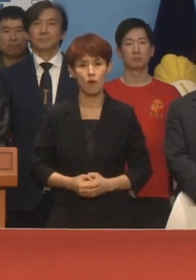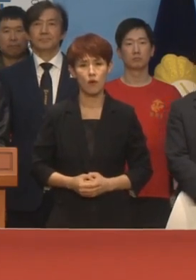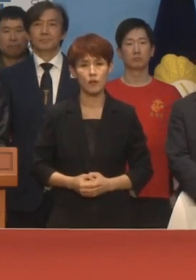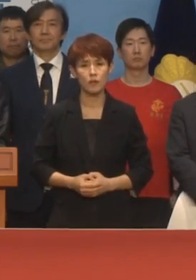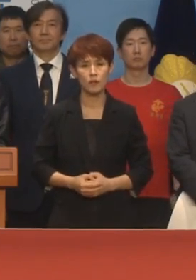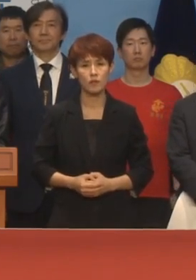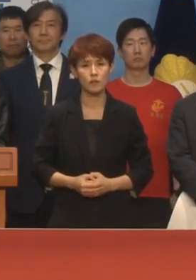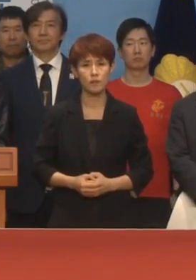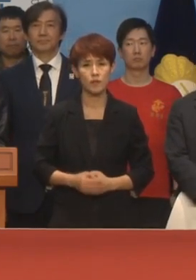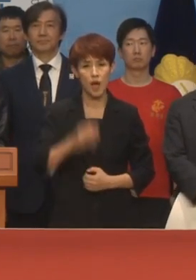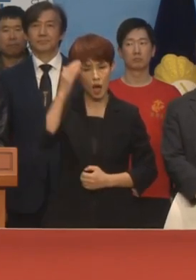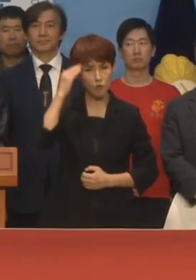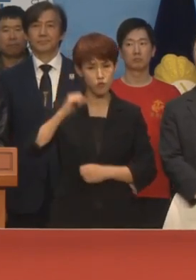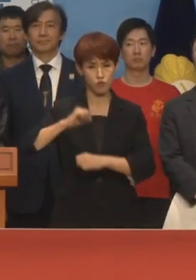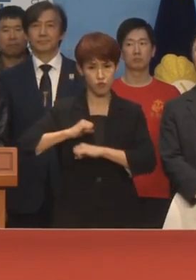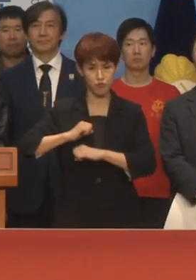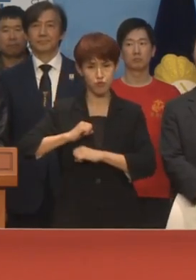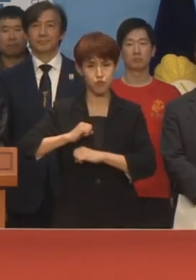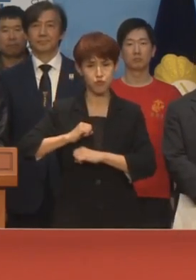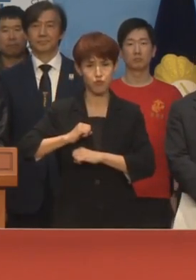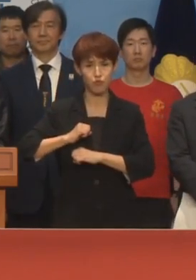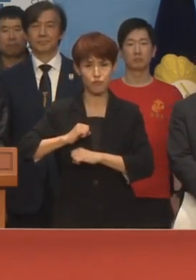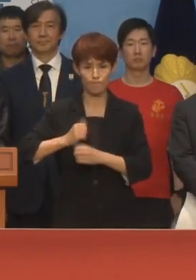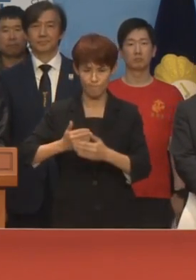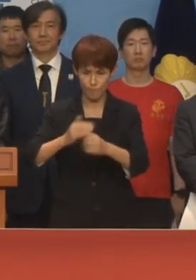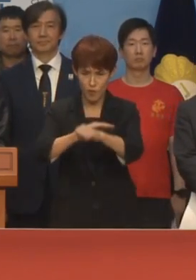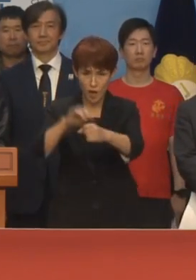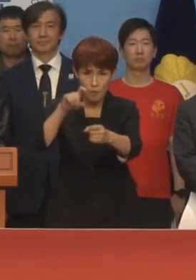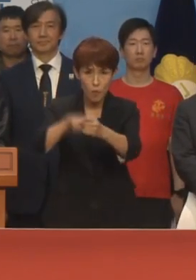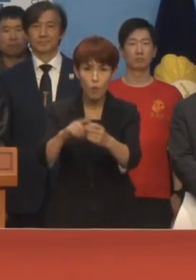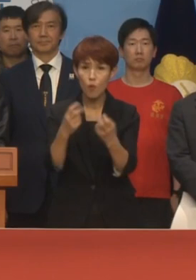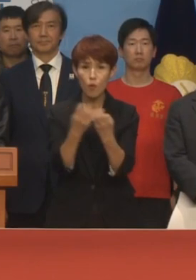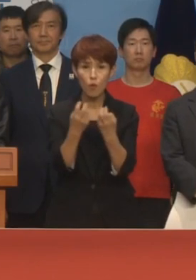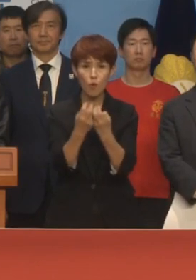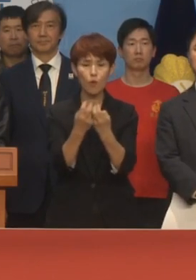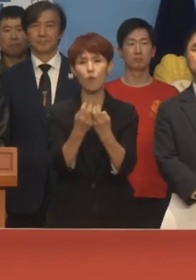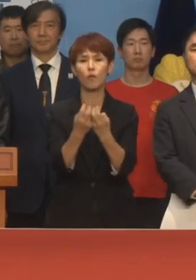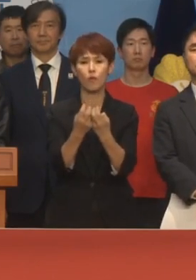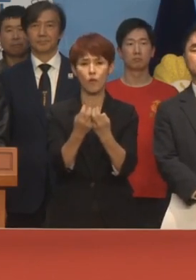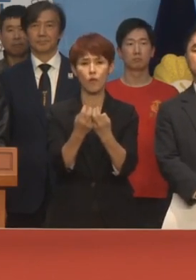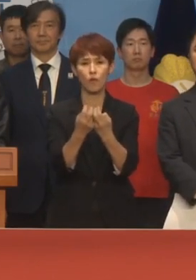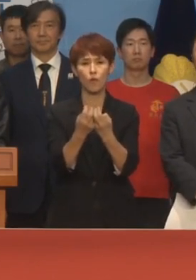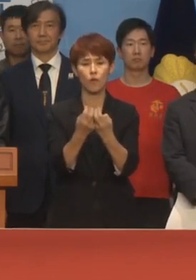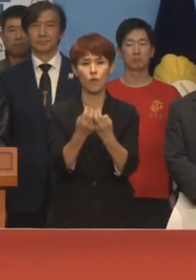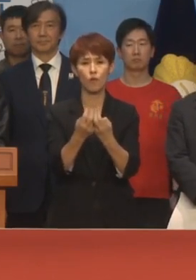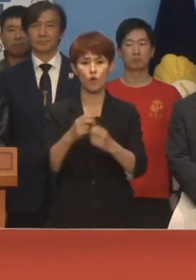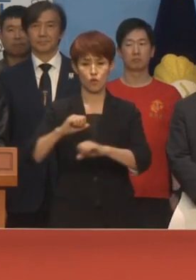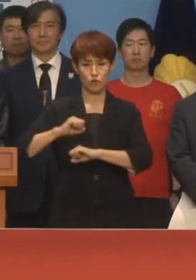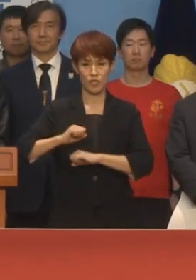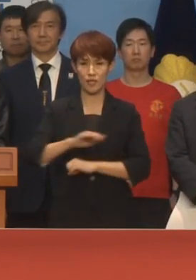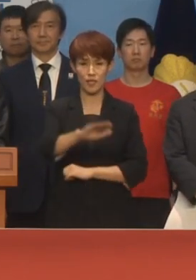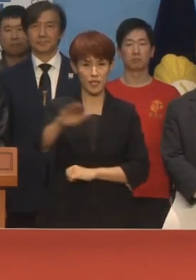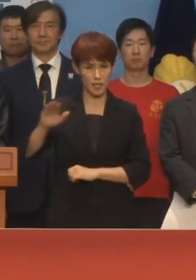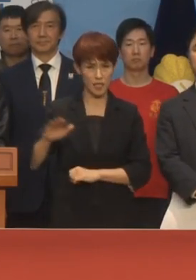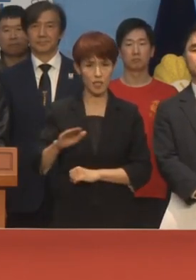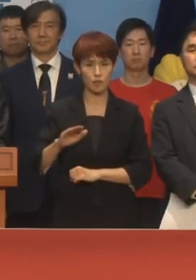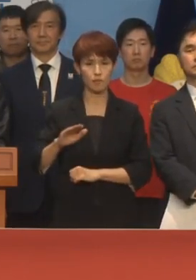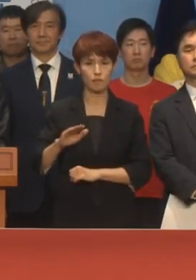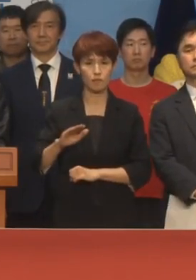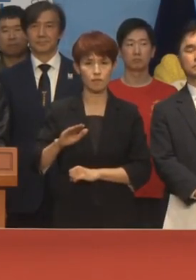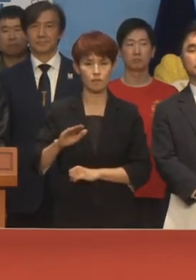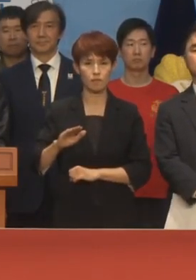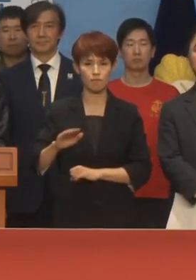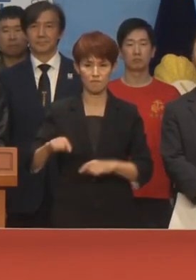지금 대한민국 국군의 체계를 유지하기 위해서는 적어도 우리 군인들이 작전에 투입될